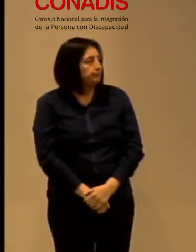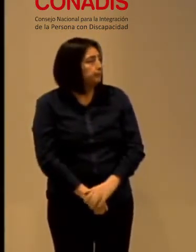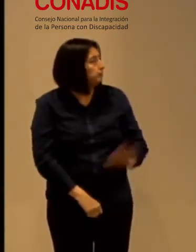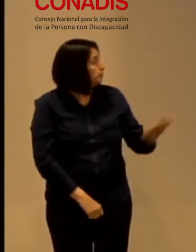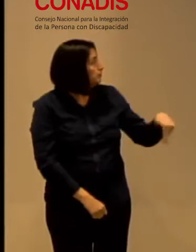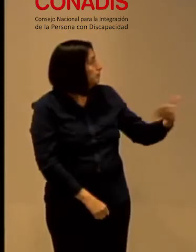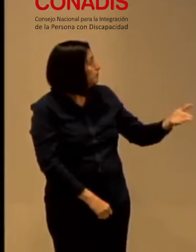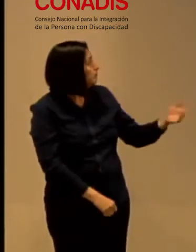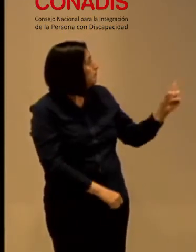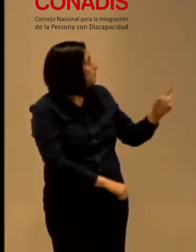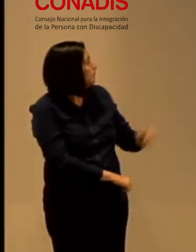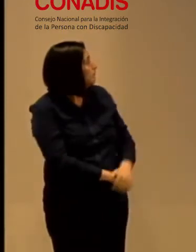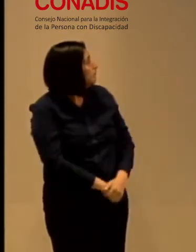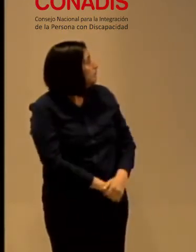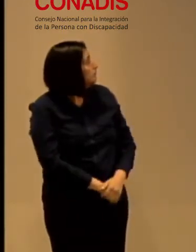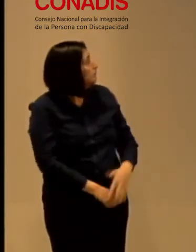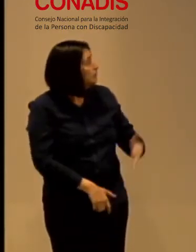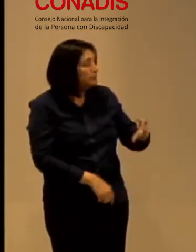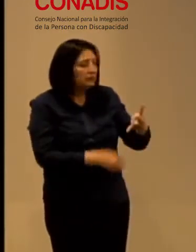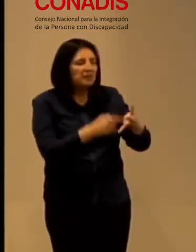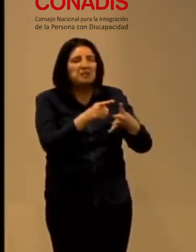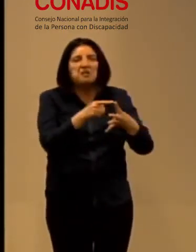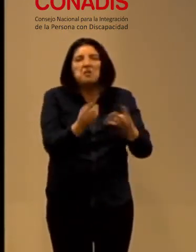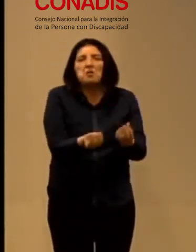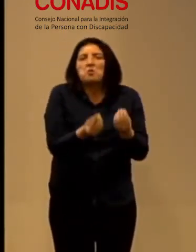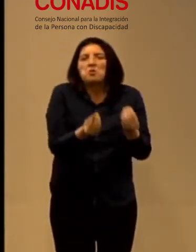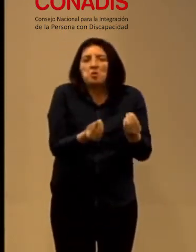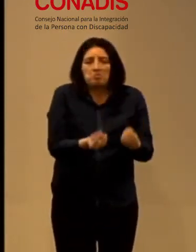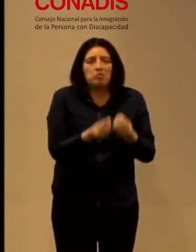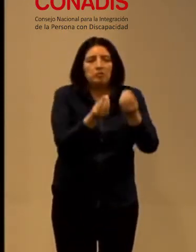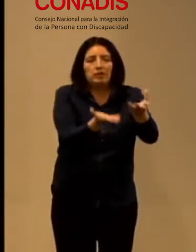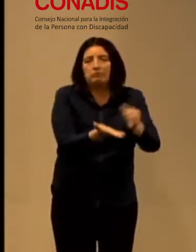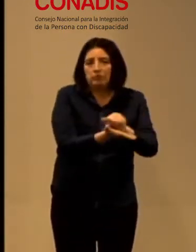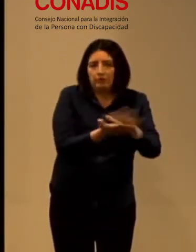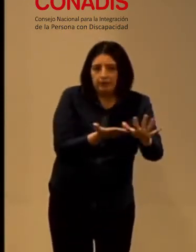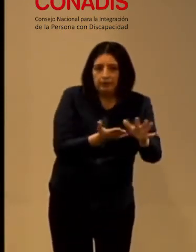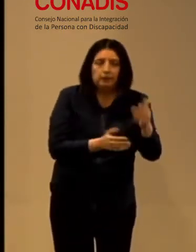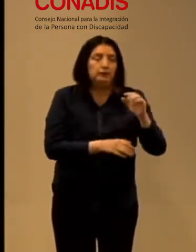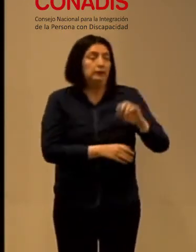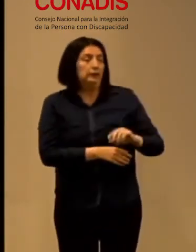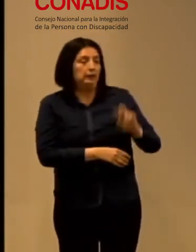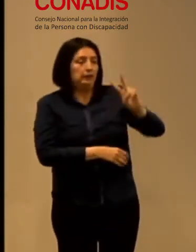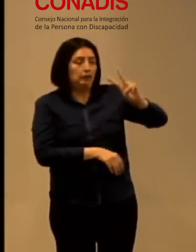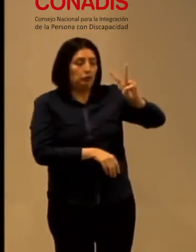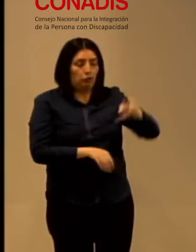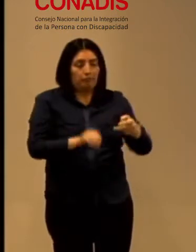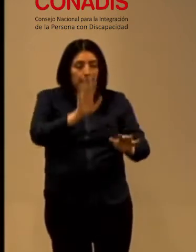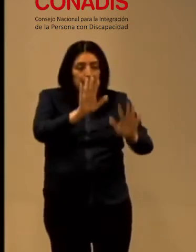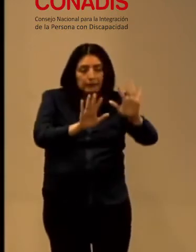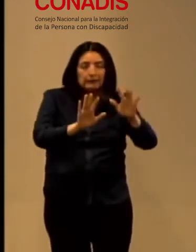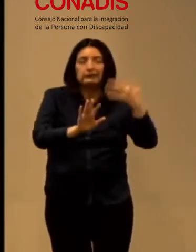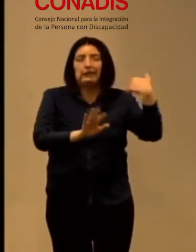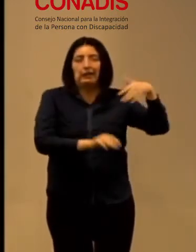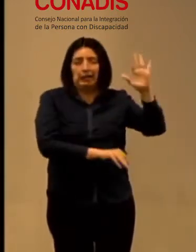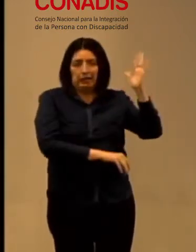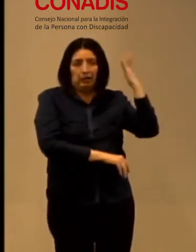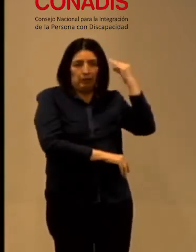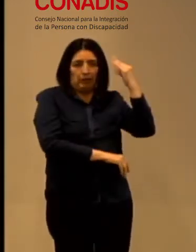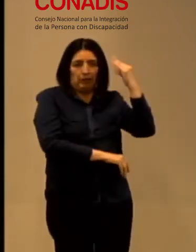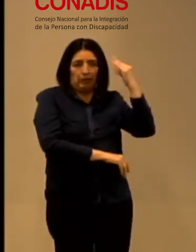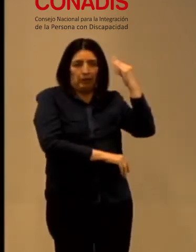¿Sí? En cuanto al diseño de becas, hemos tenido una experiencia en el 2015, no sé si alguno la